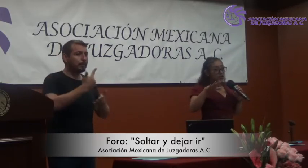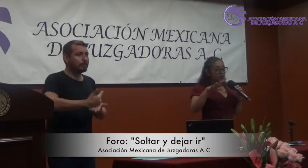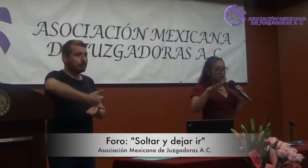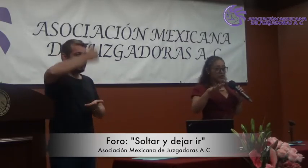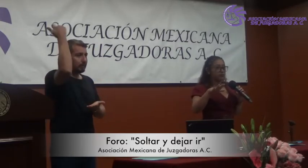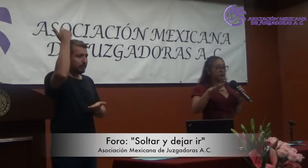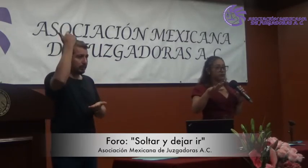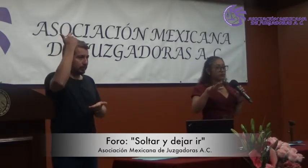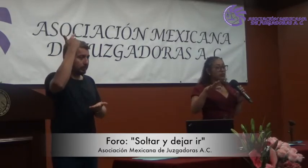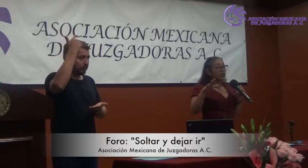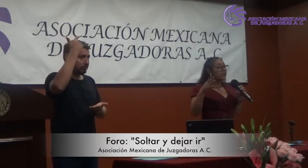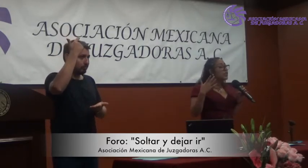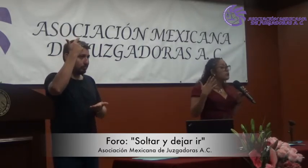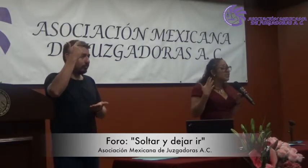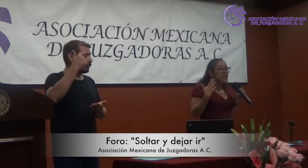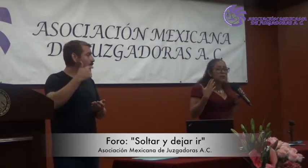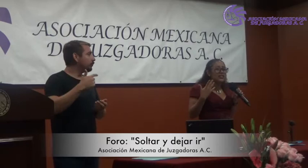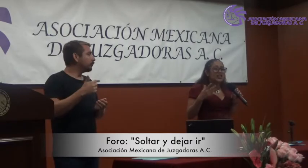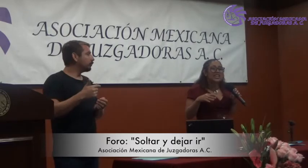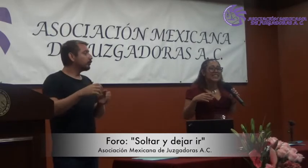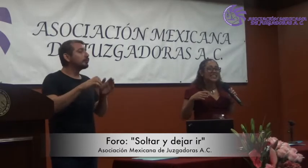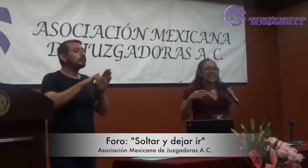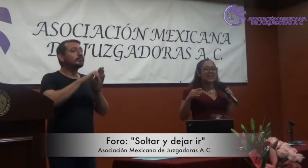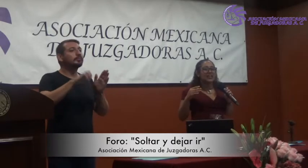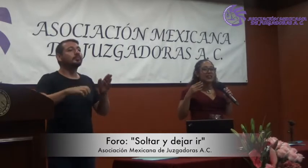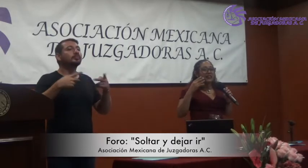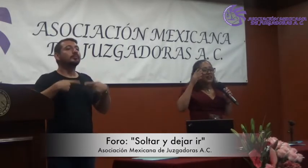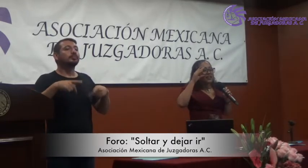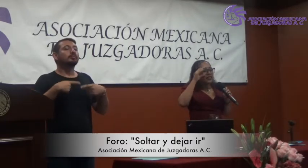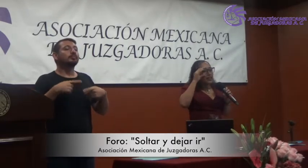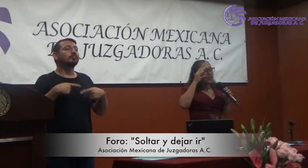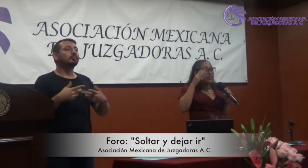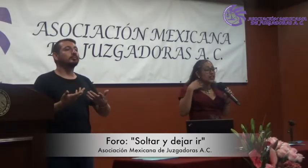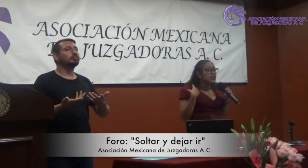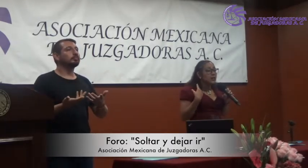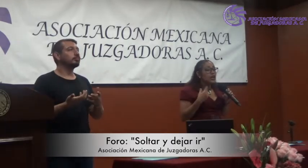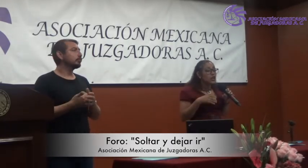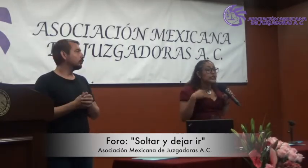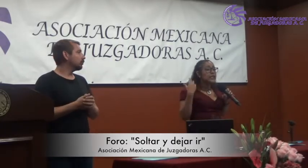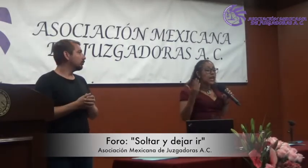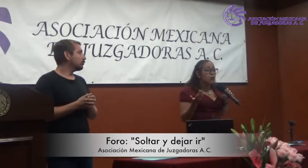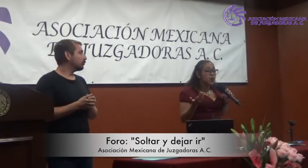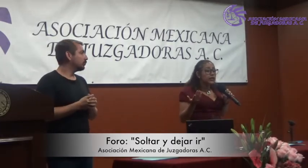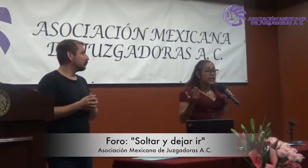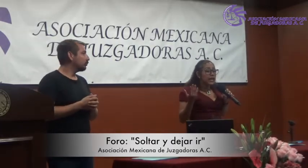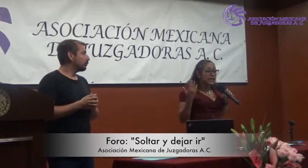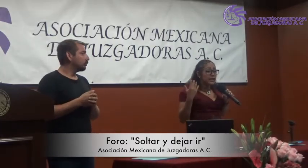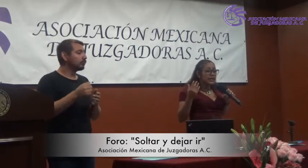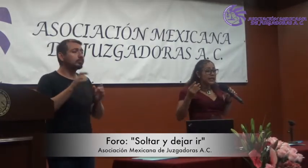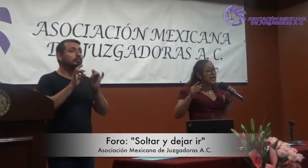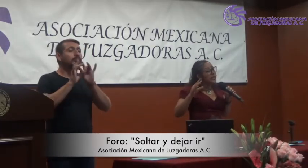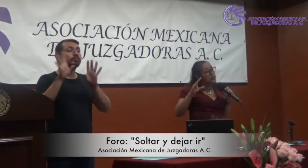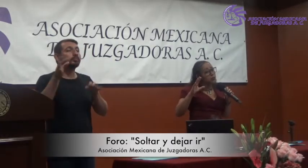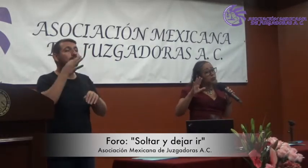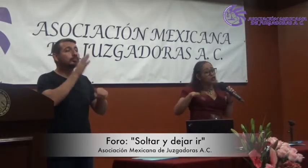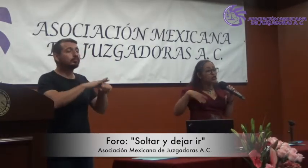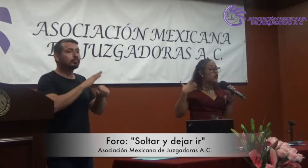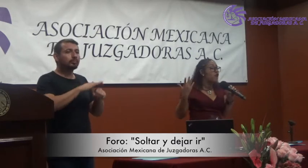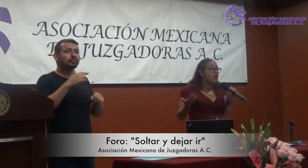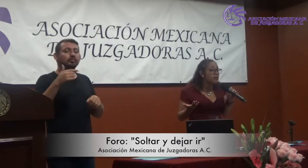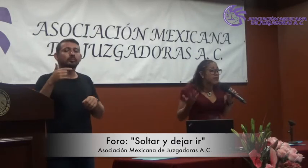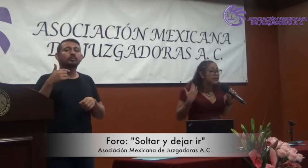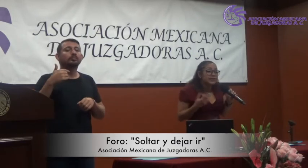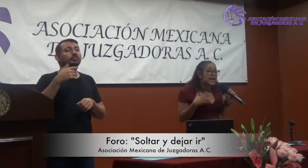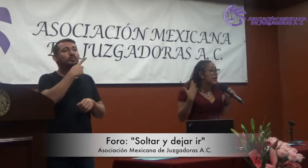corresponden, quiero decir. De repente la persona ya está, recibe la noticia de la muerte de alguien y en ese momento